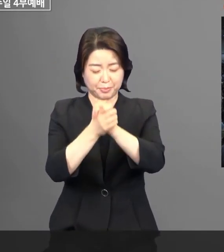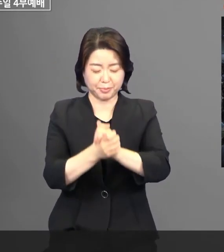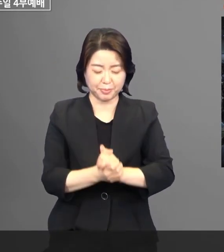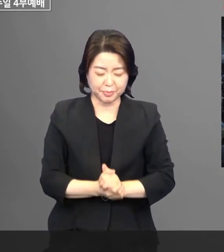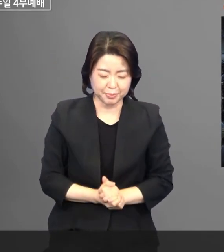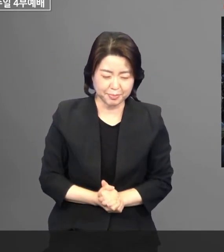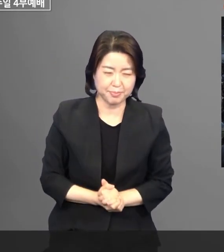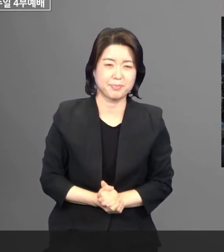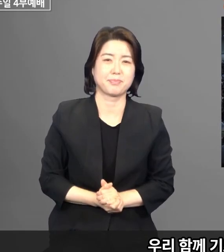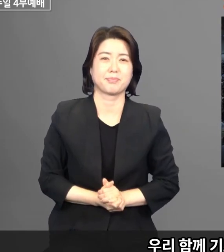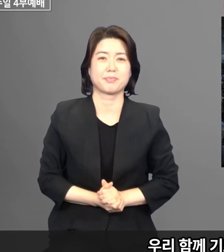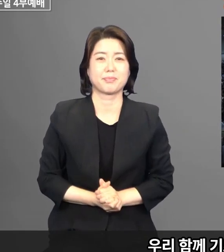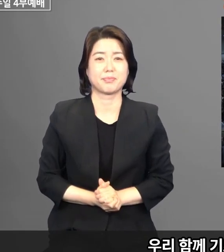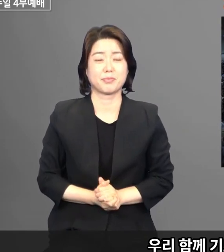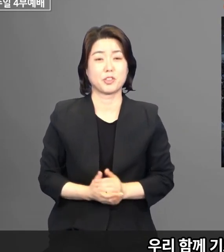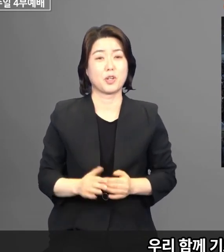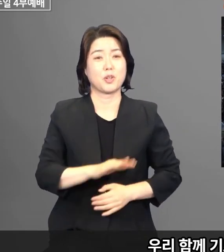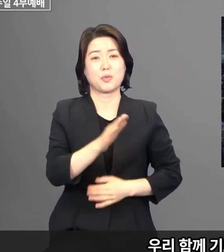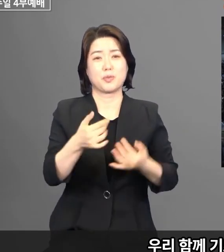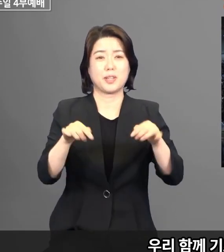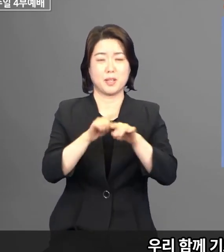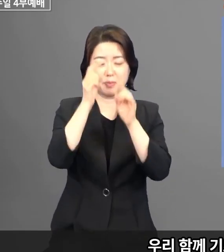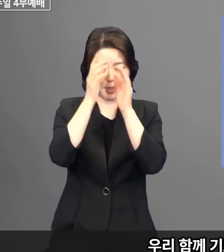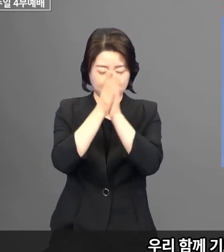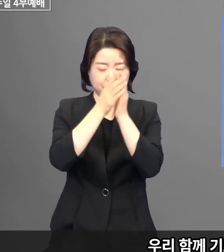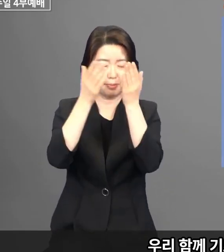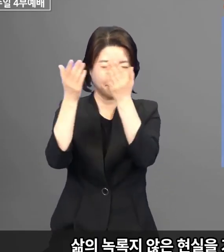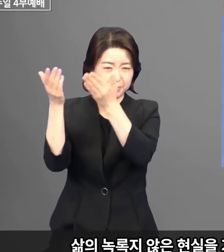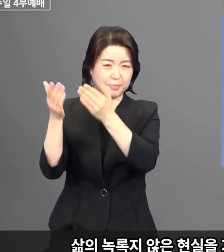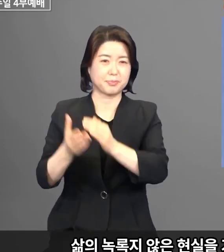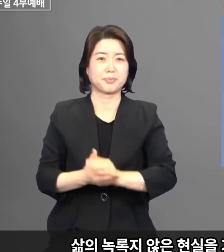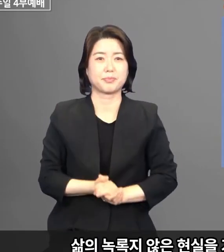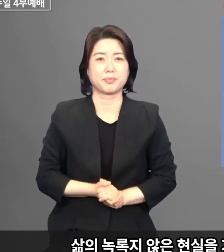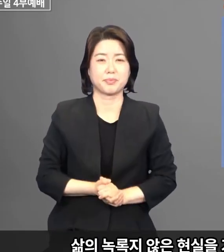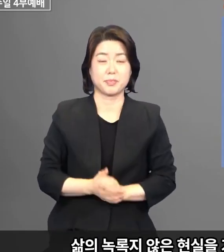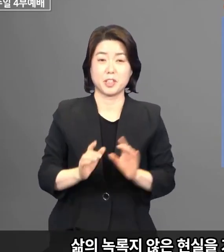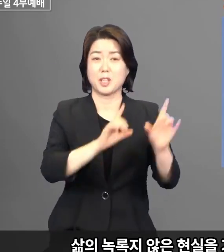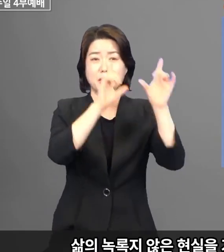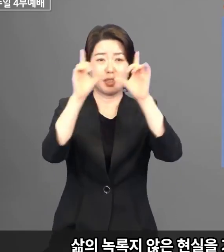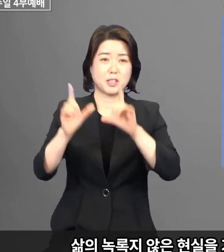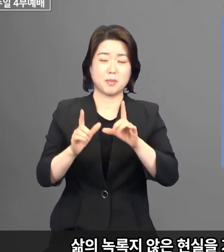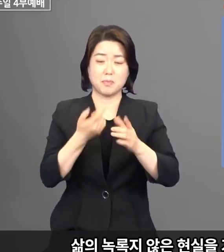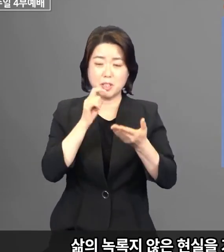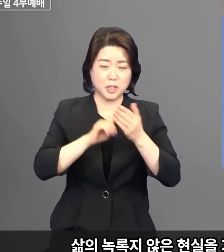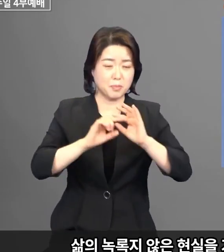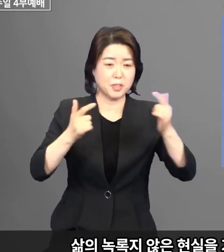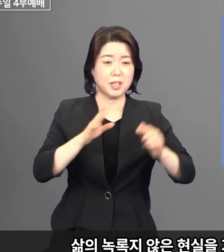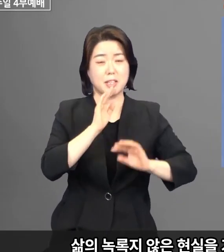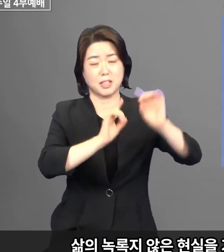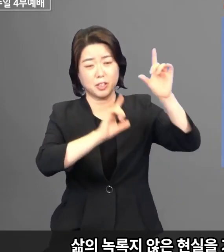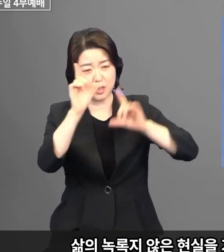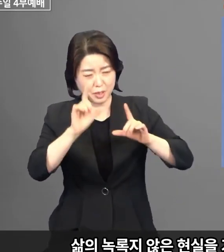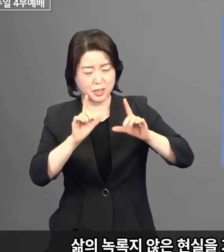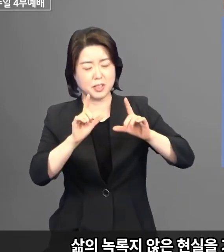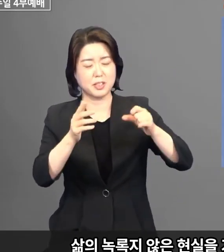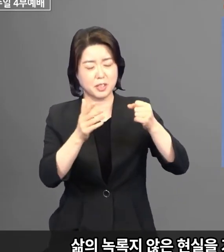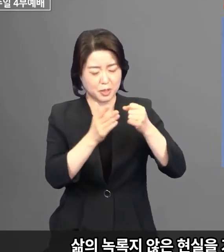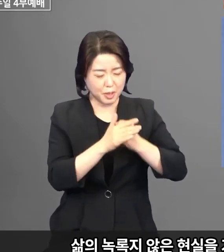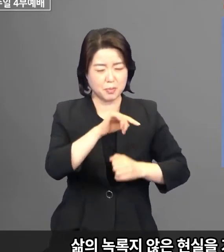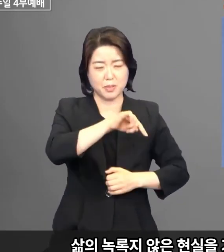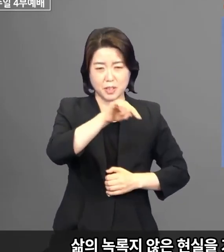찬양해. 우리 함께 기도하겠습니다. 삶의 녹록지 않은 현실을 가지고 이 자리에